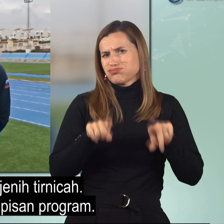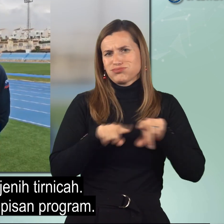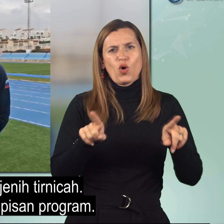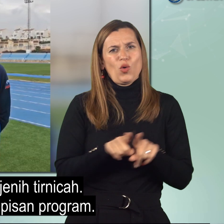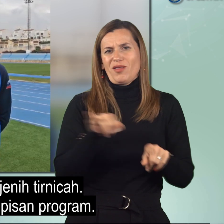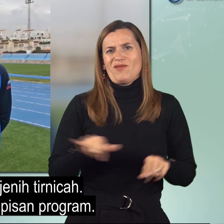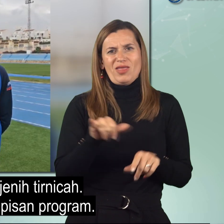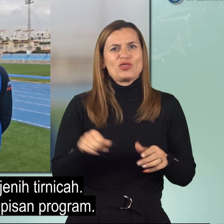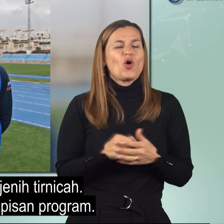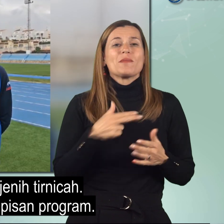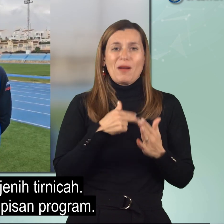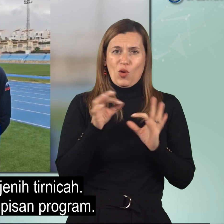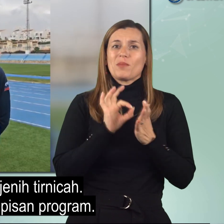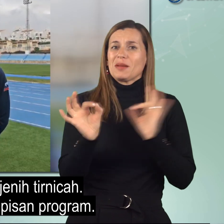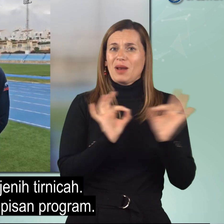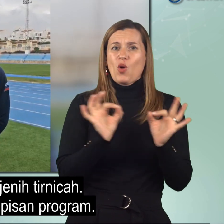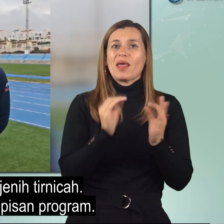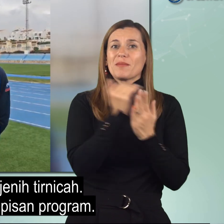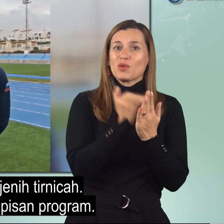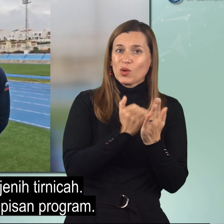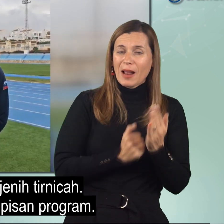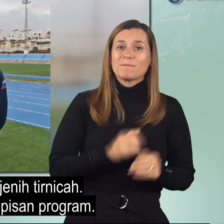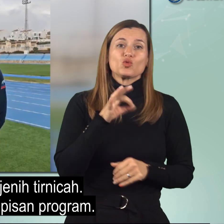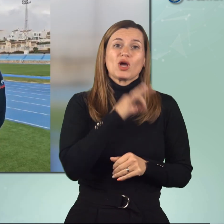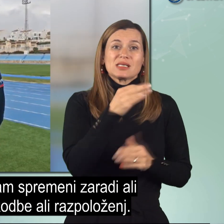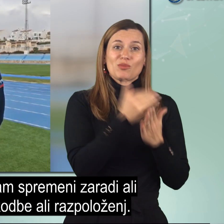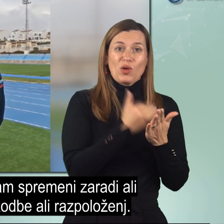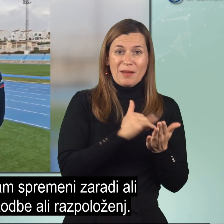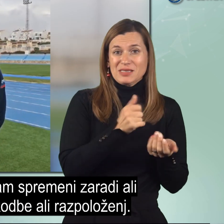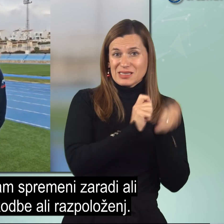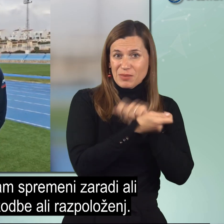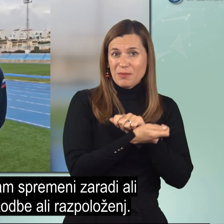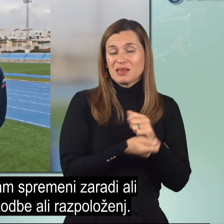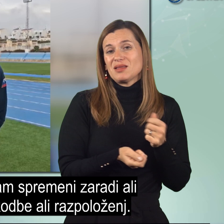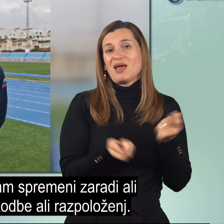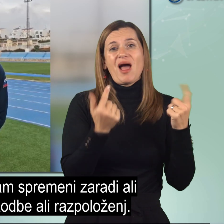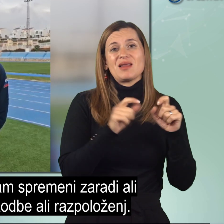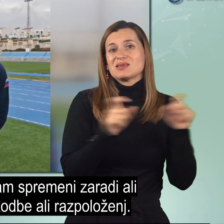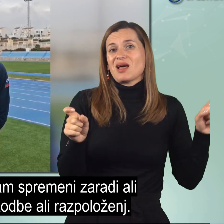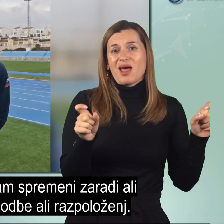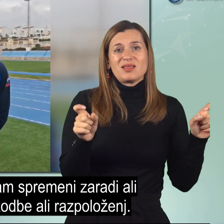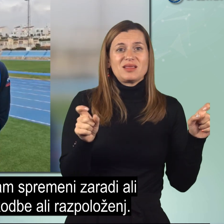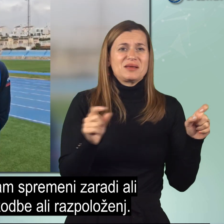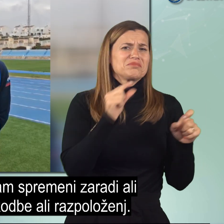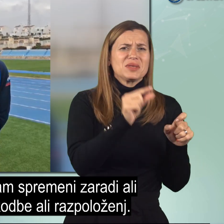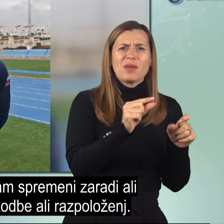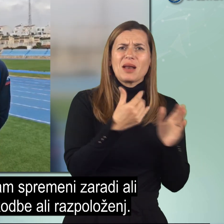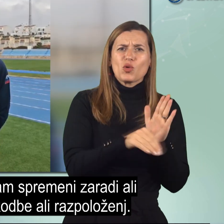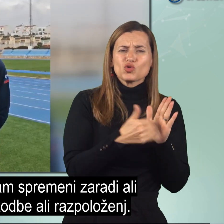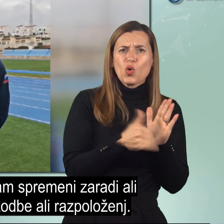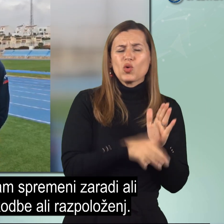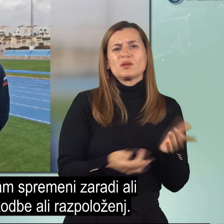ustaljenih tirnicah, tako kot vedno, imamo napisan program. Včasih se program spremeni zaradi ali